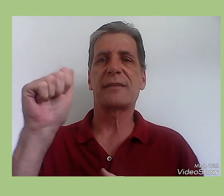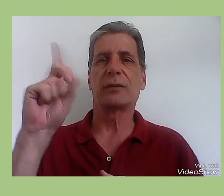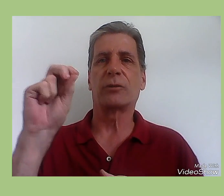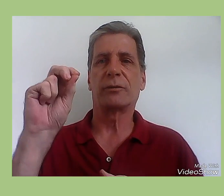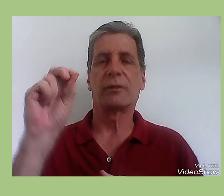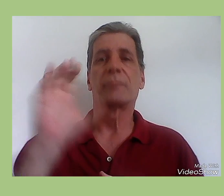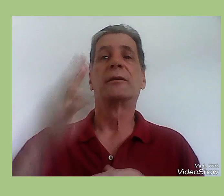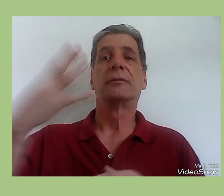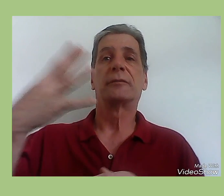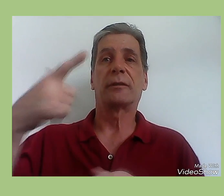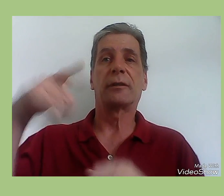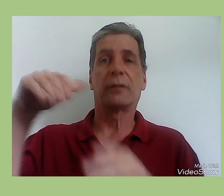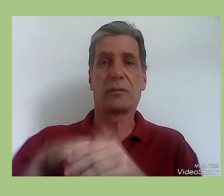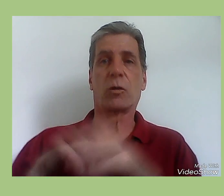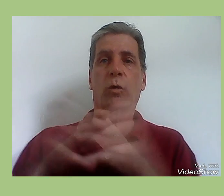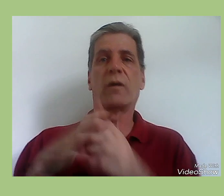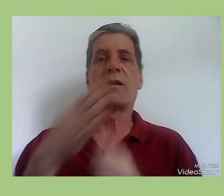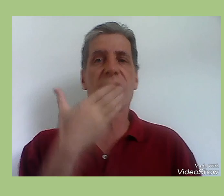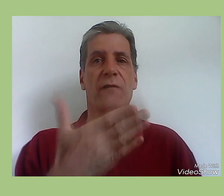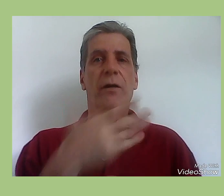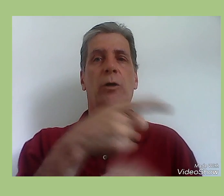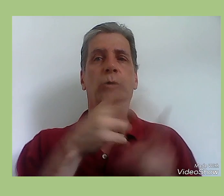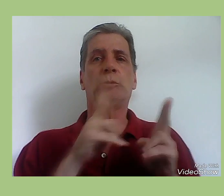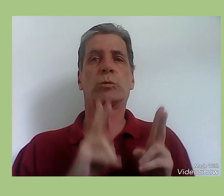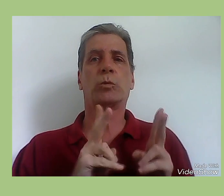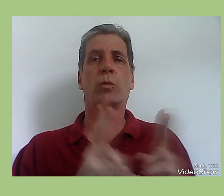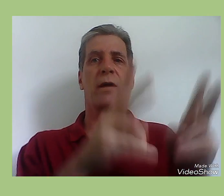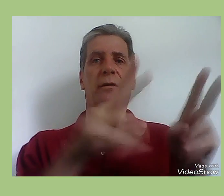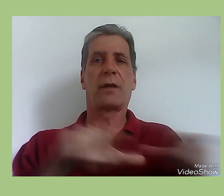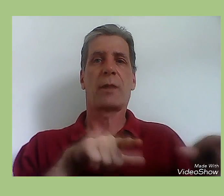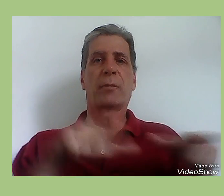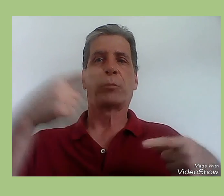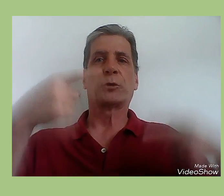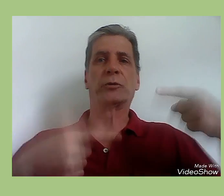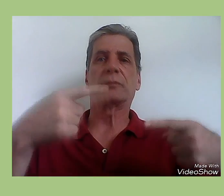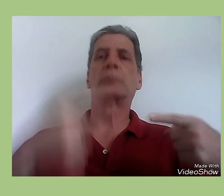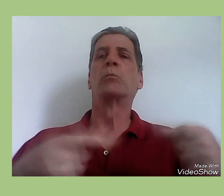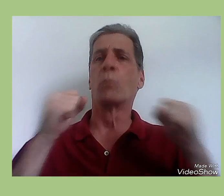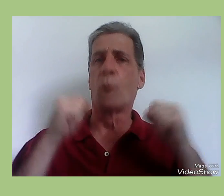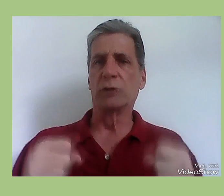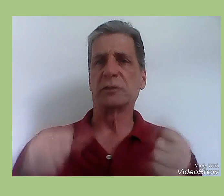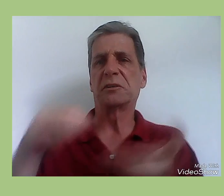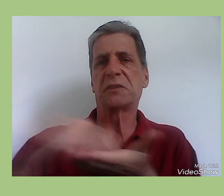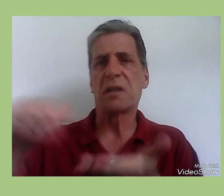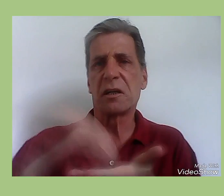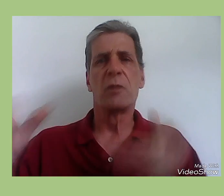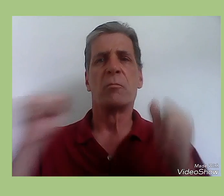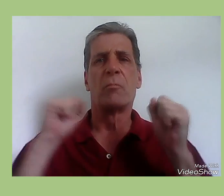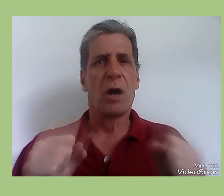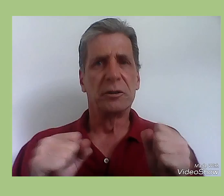aqui dentro do Senado. Houve aumento do Partido dos Trabalhadores nesse corpo agora? Não, na verdade, todos nós já temos consciência que a partir